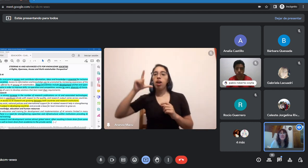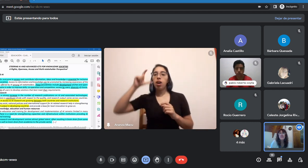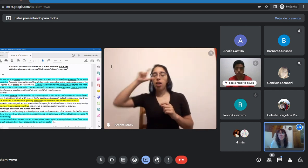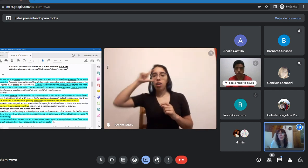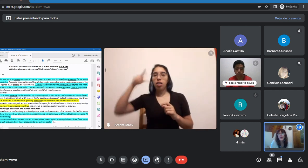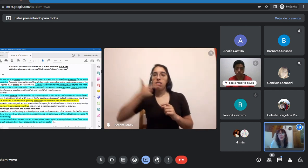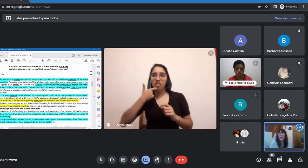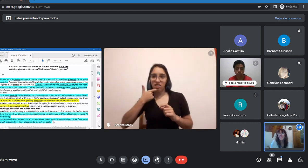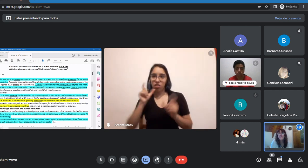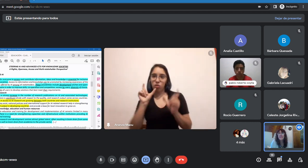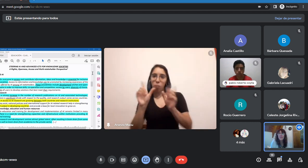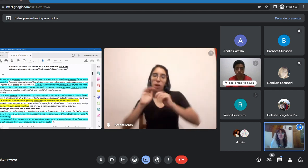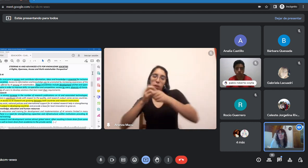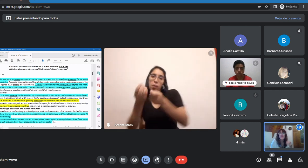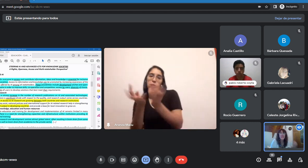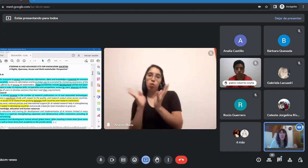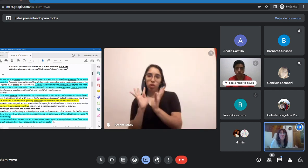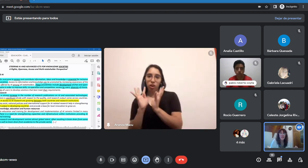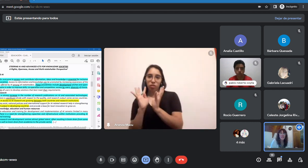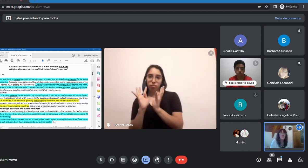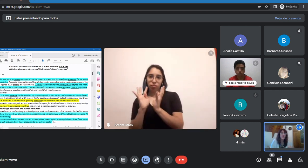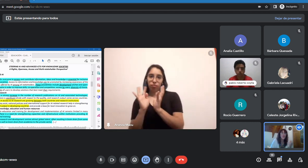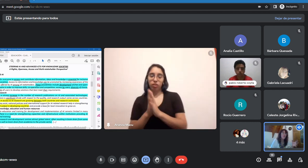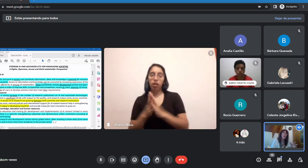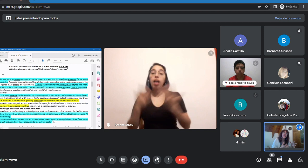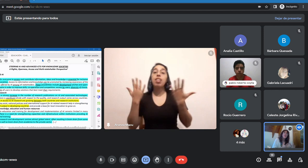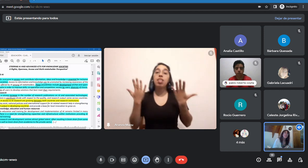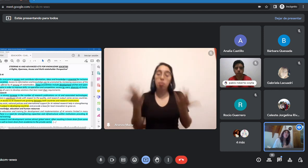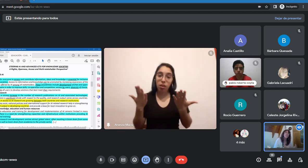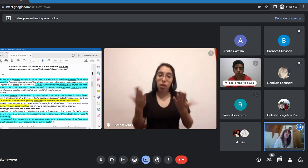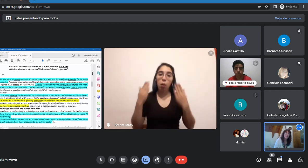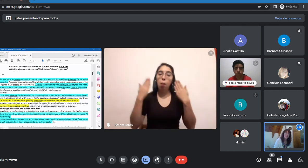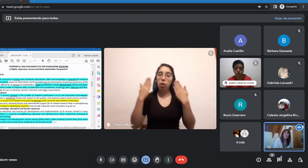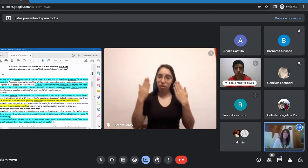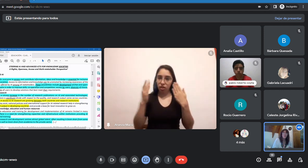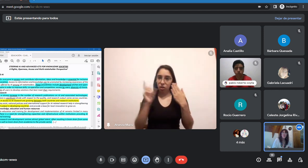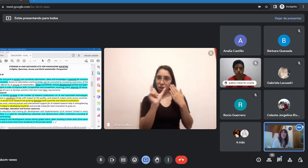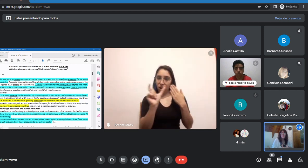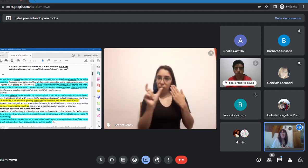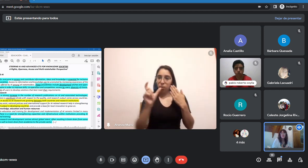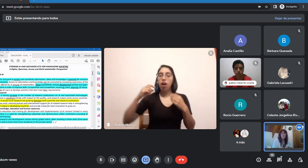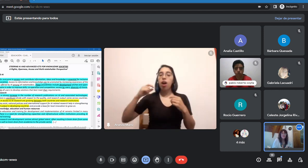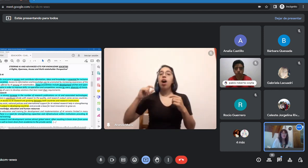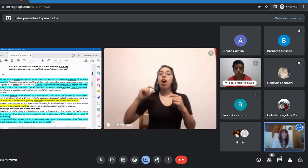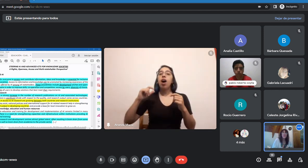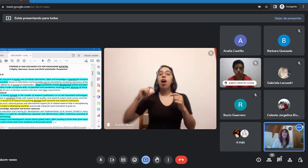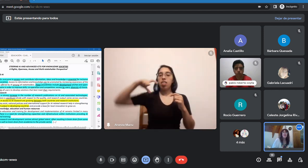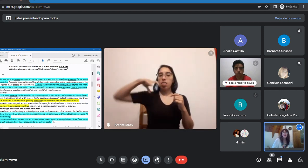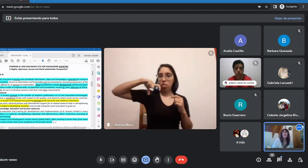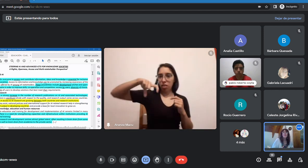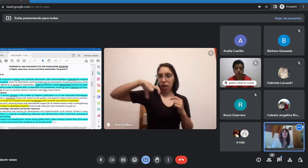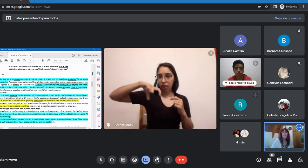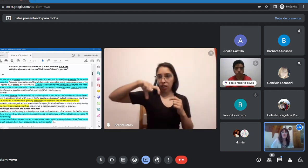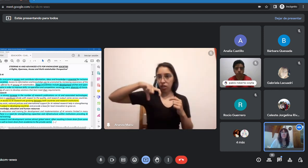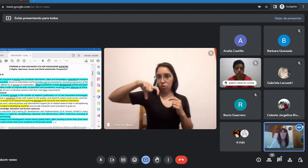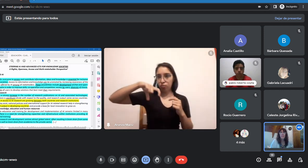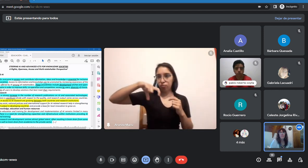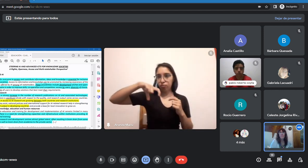También si lo pones como adjetivo, también es un adjetivo porque es un adjetivo demostrativo, ¿sí? ¿No?